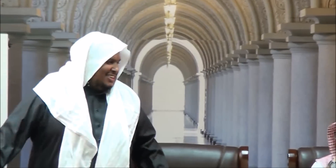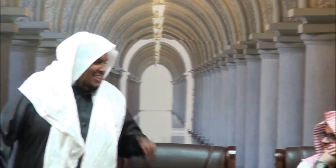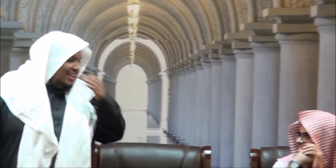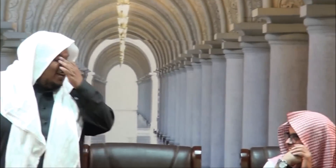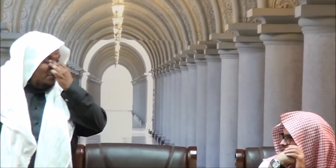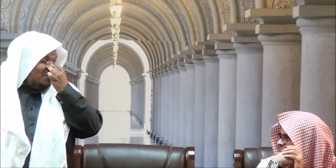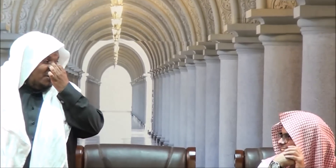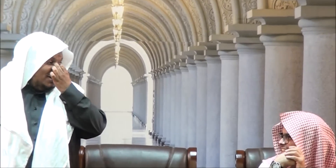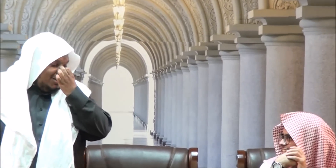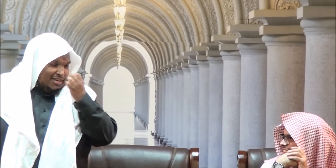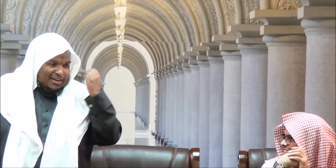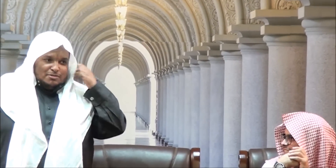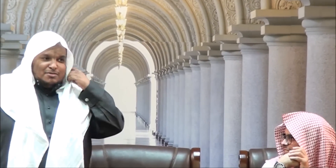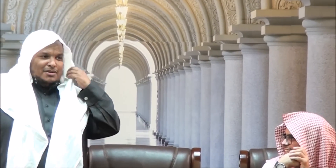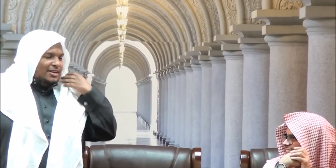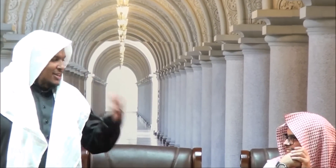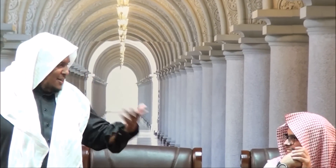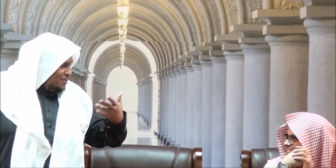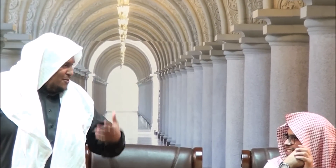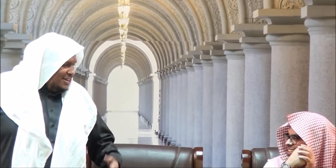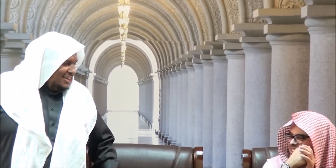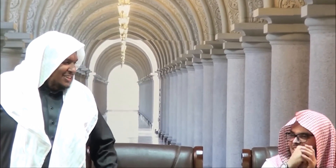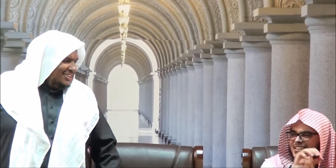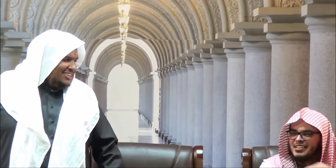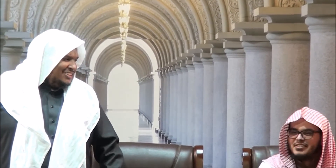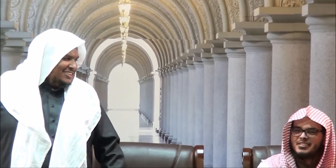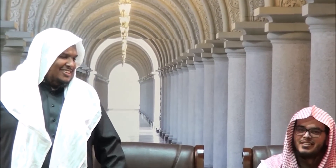كل بسم الله هذا بعدين